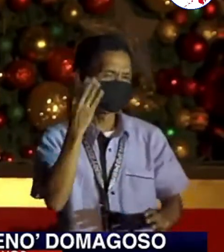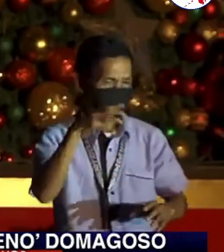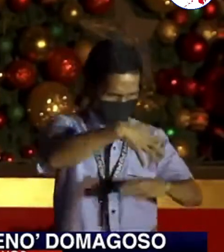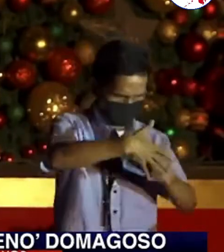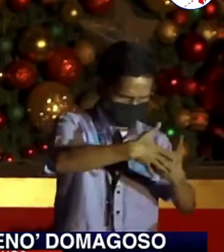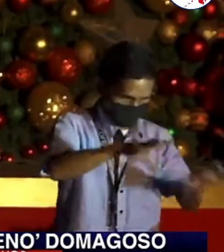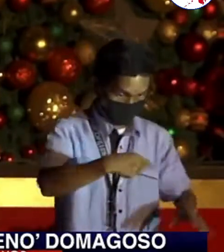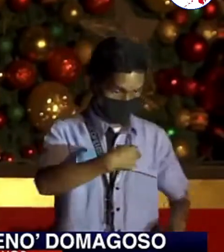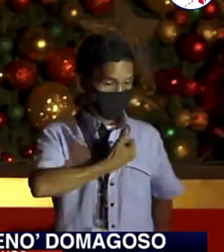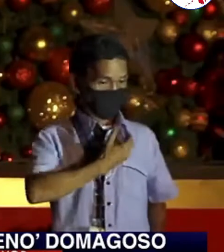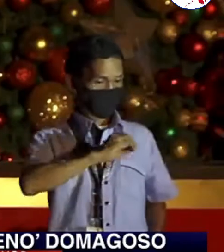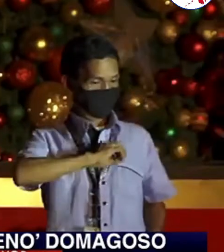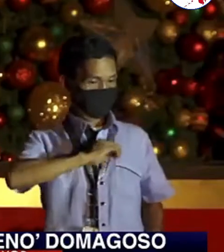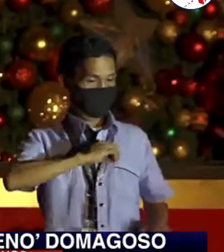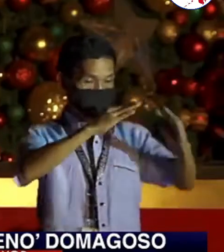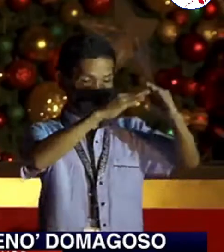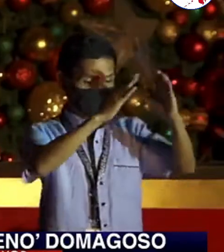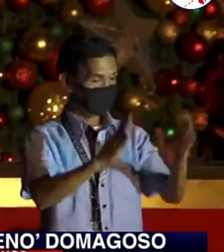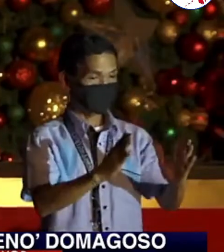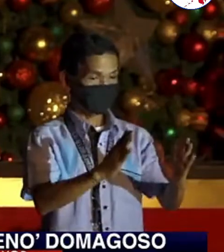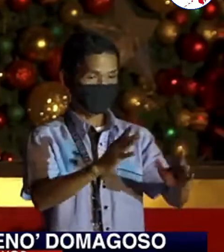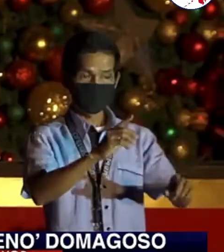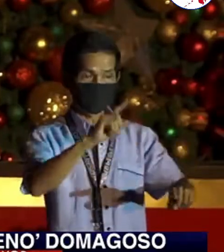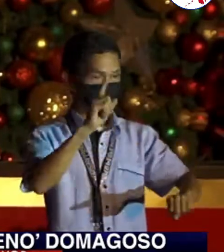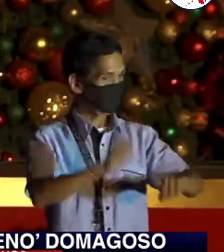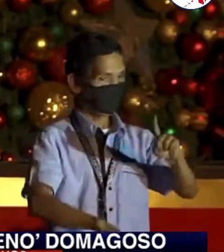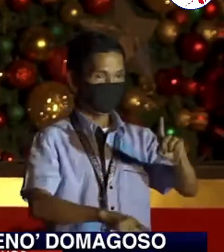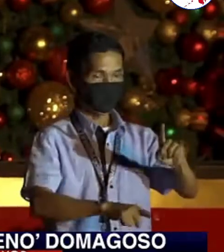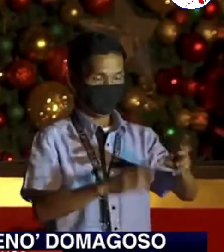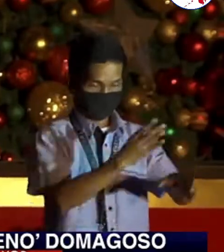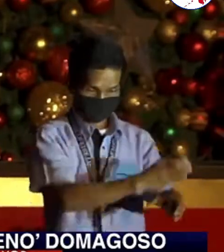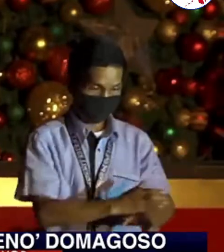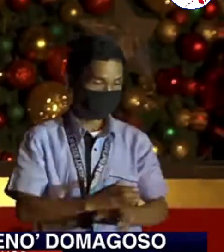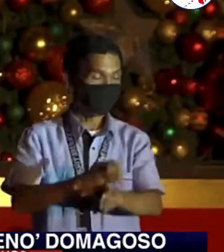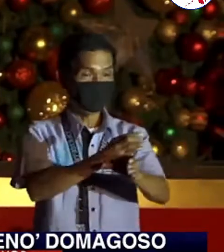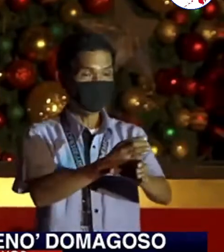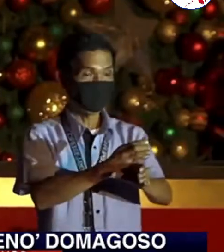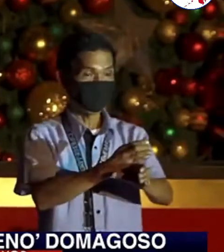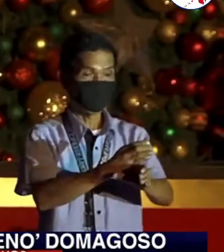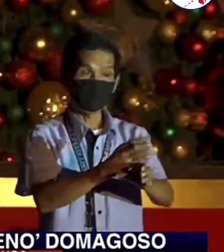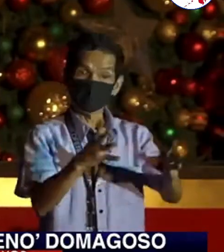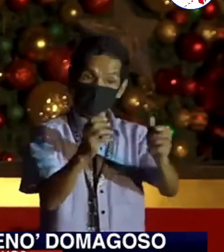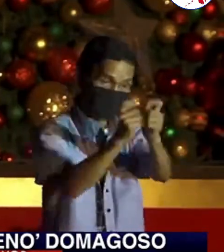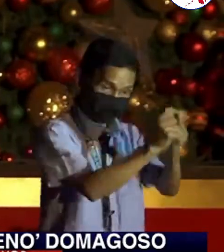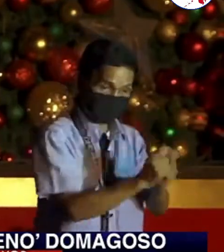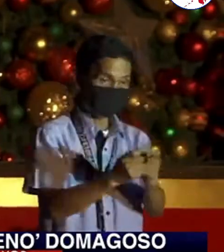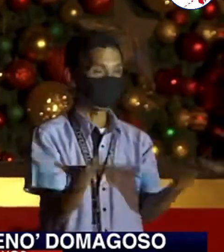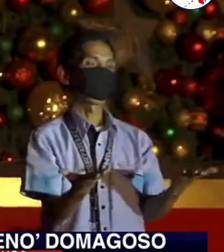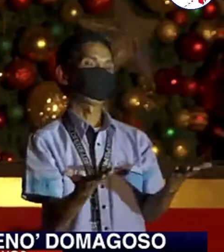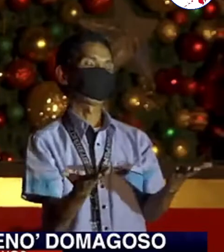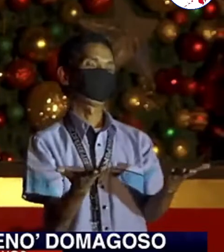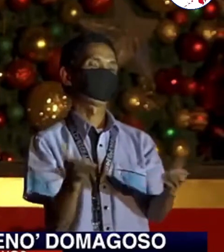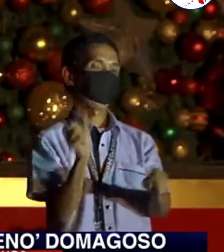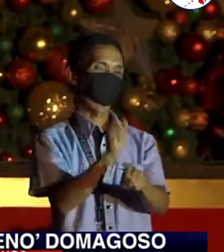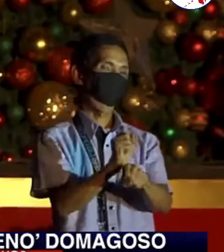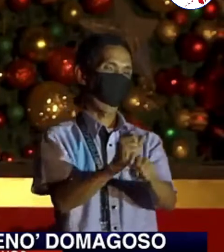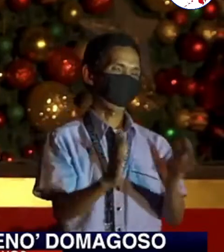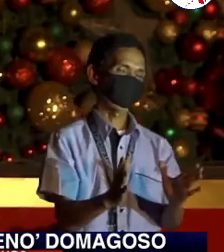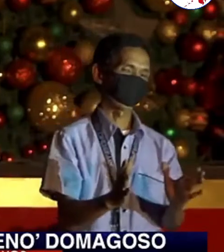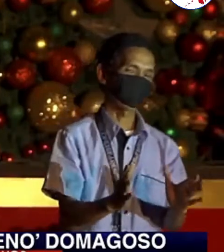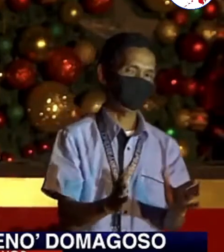sa sarili nating bahay, hindi natin pinangangalagaan ang mga kasama natin dito.